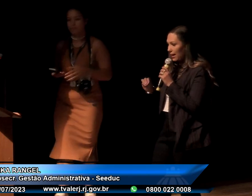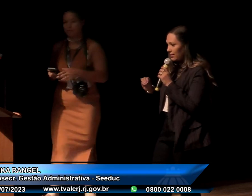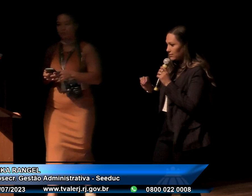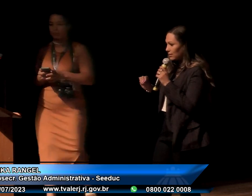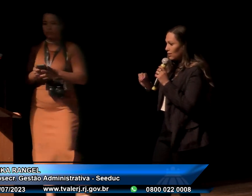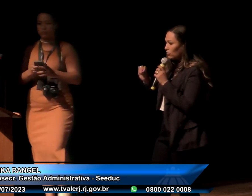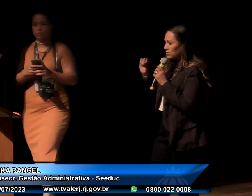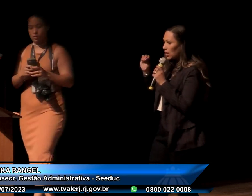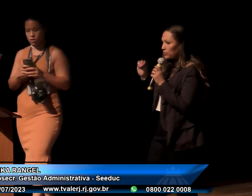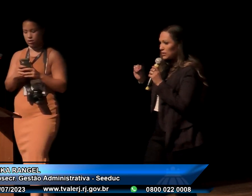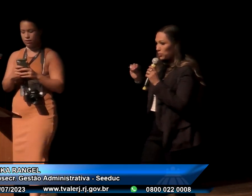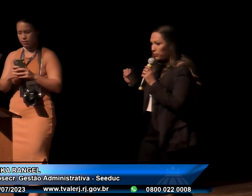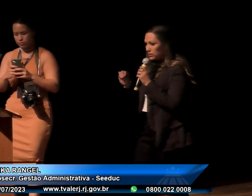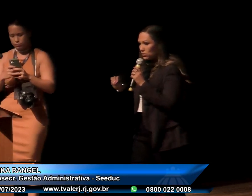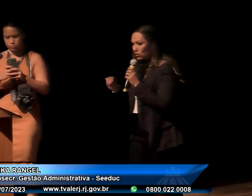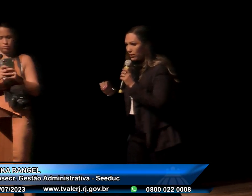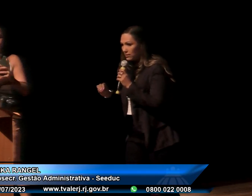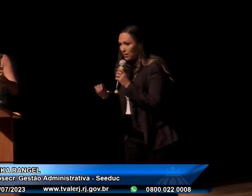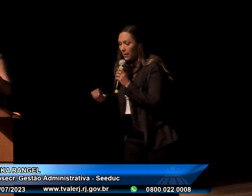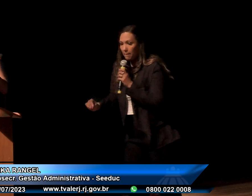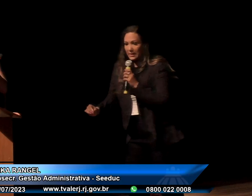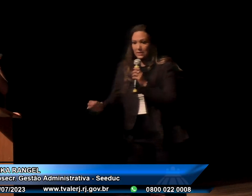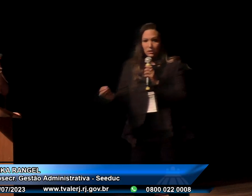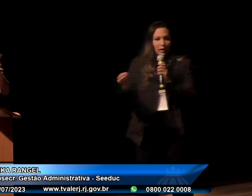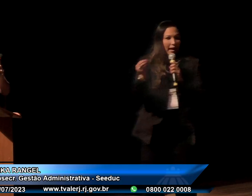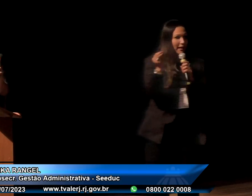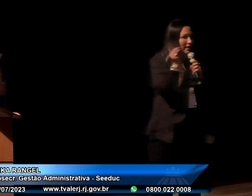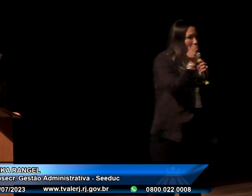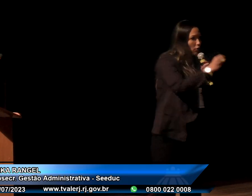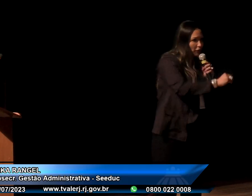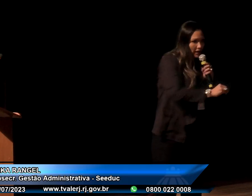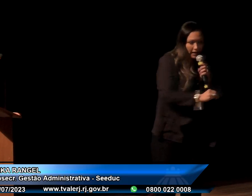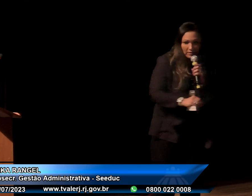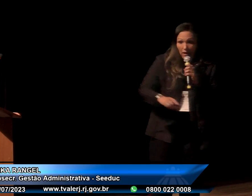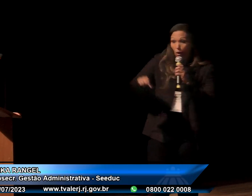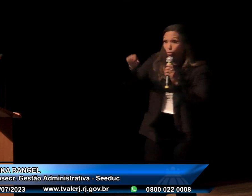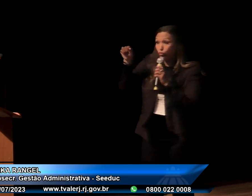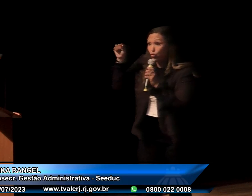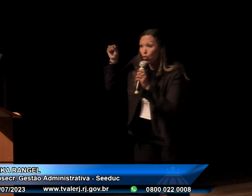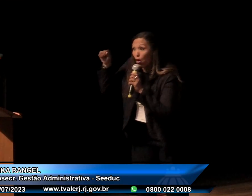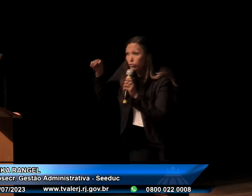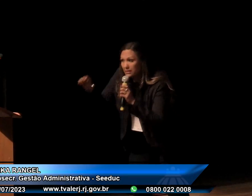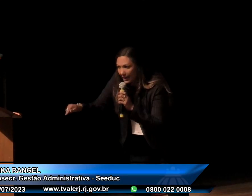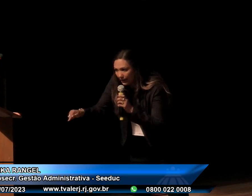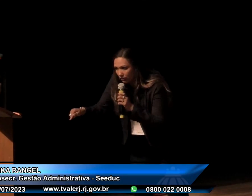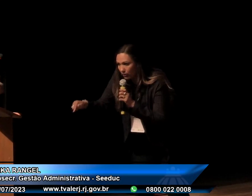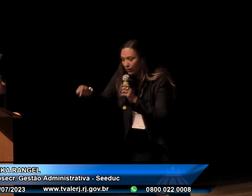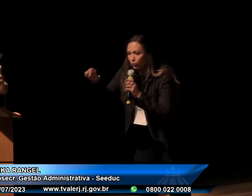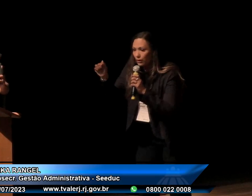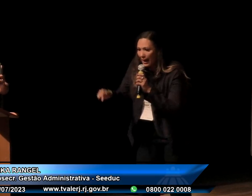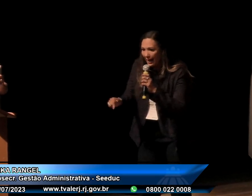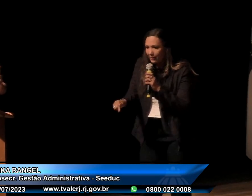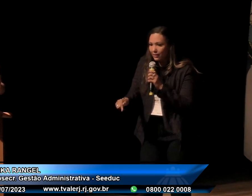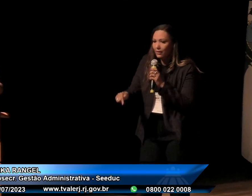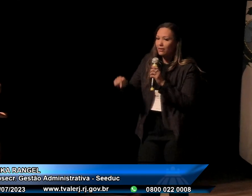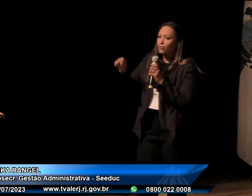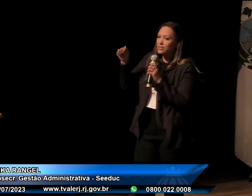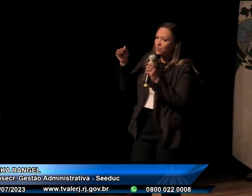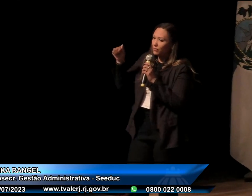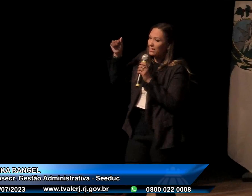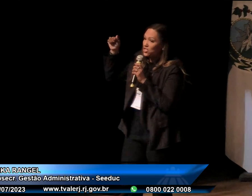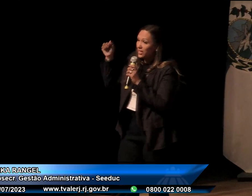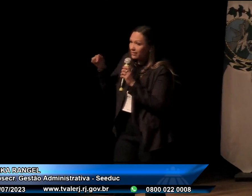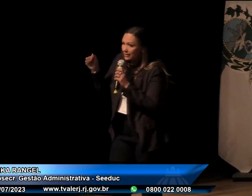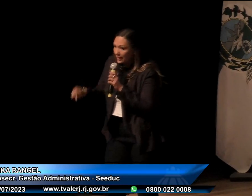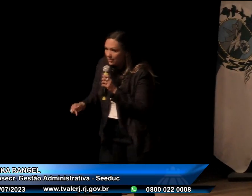das ideias dos Campos e as proposições mas é na conferência ou no conselho no cai que